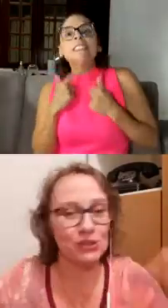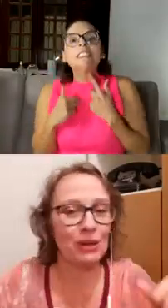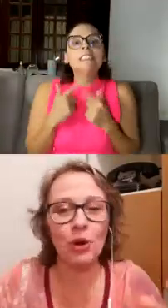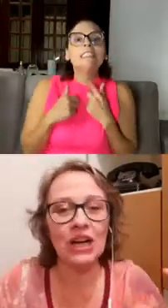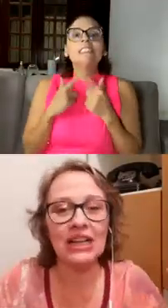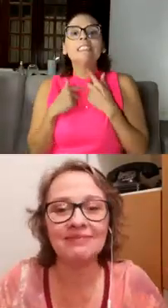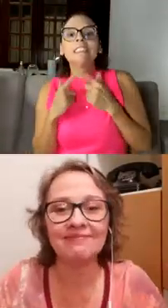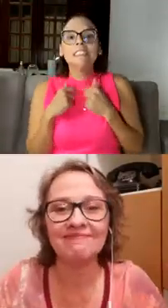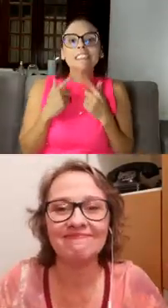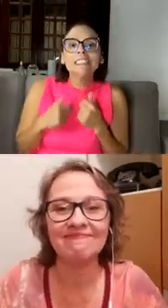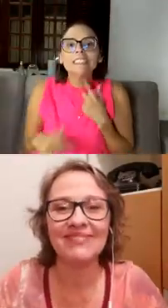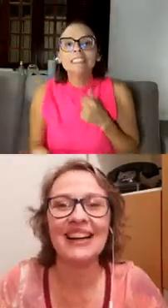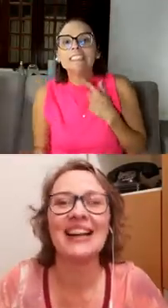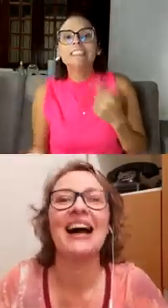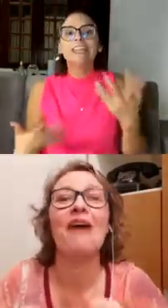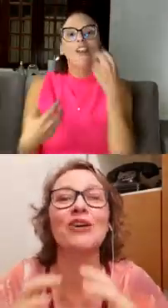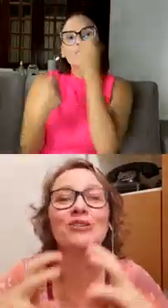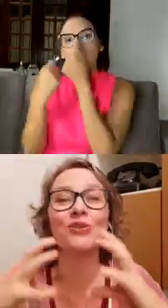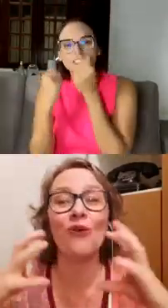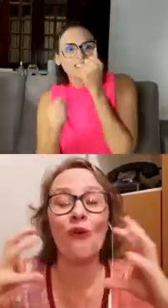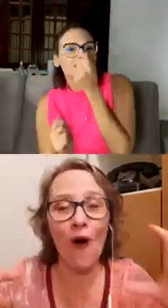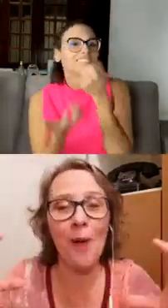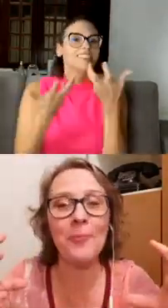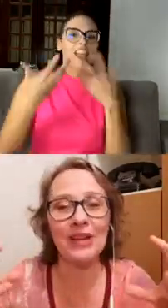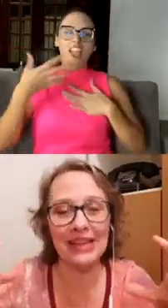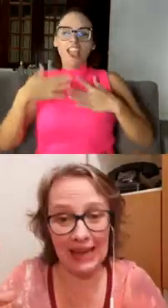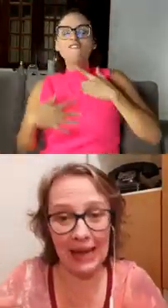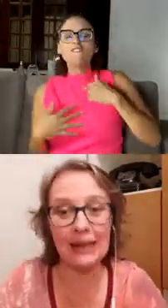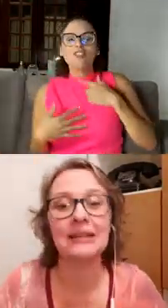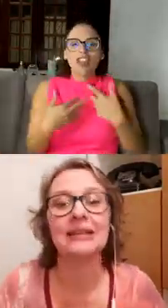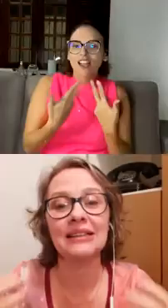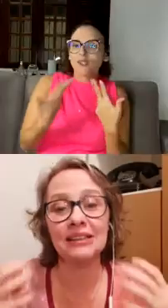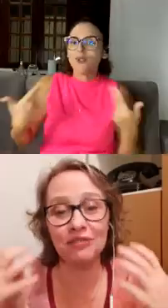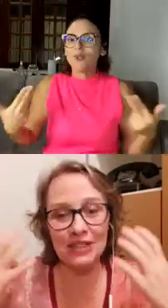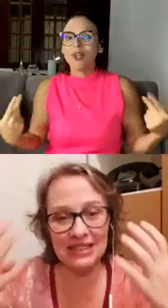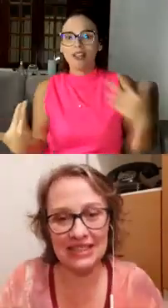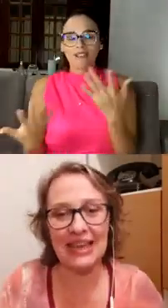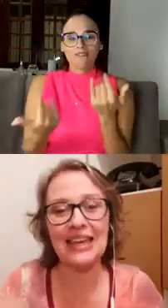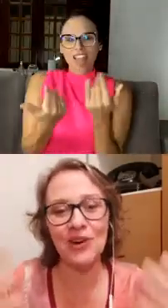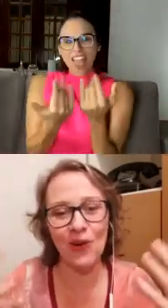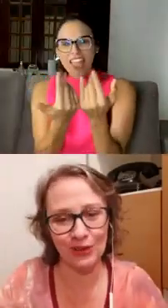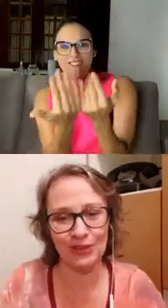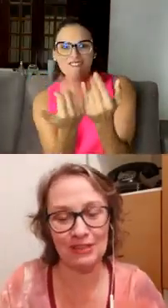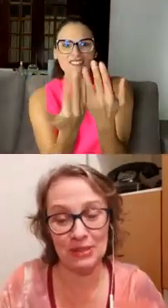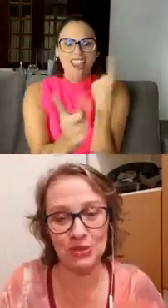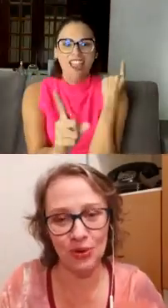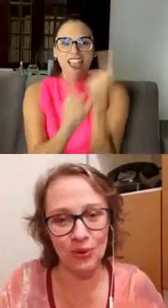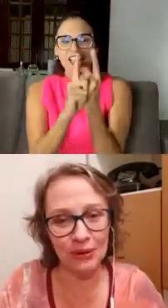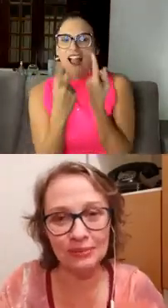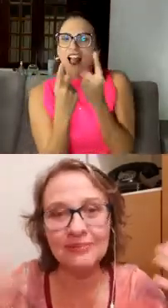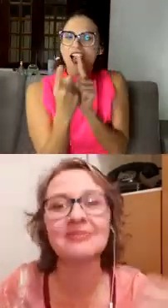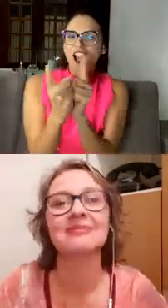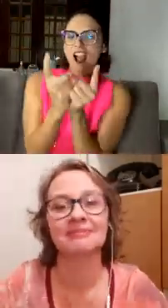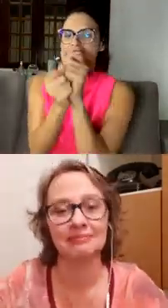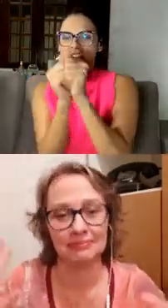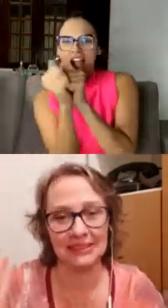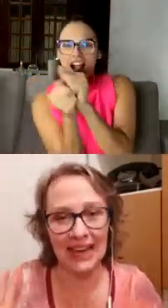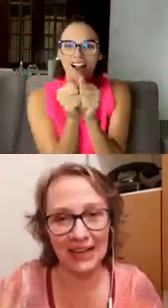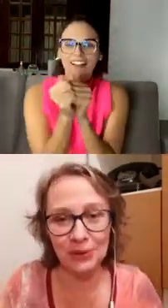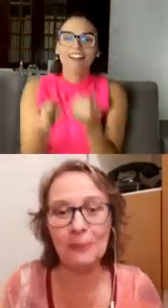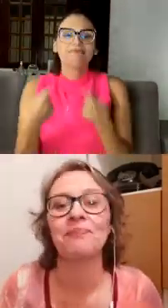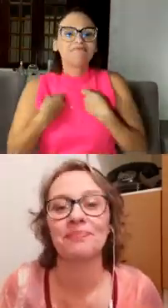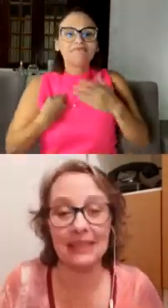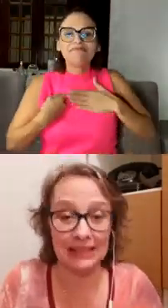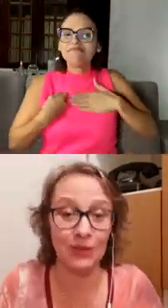beijo na boca, aonde o corpo quer que você encontre outra pessoa,